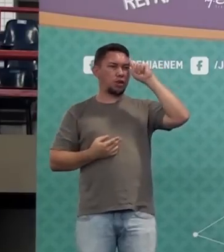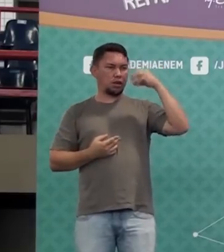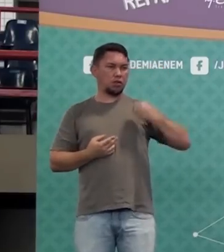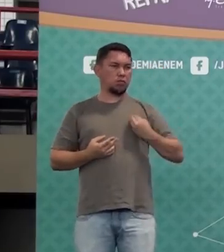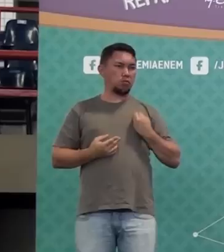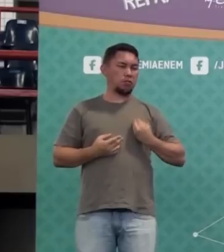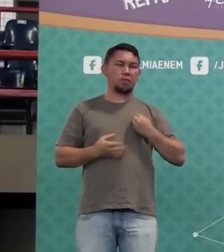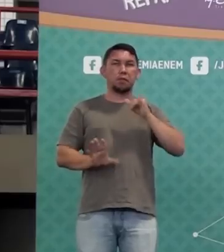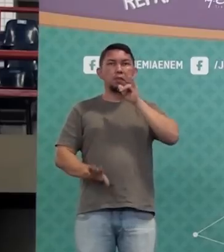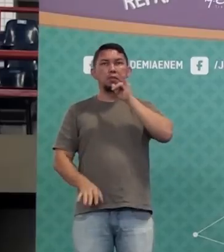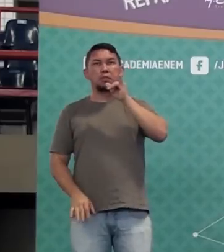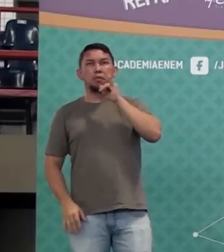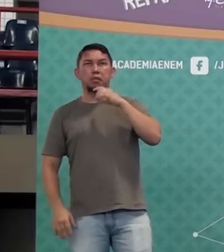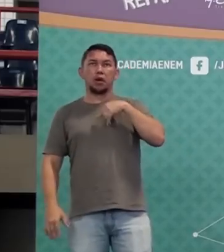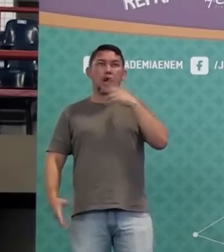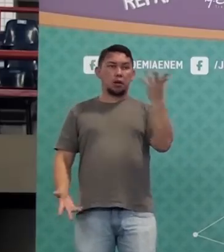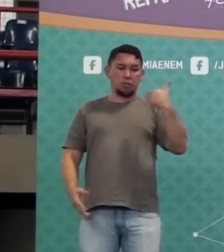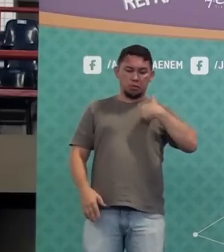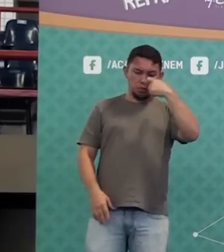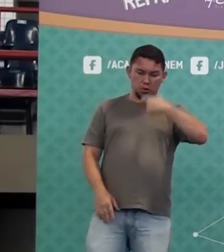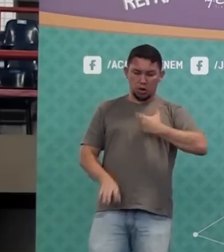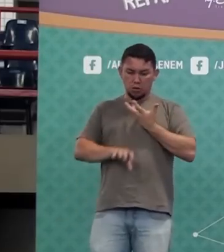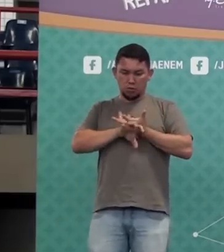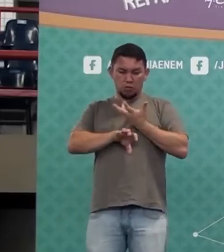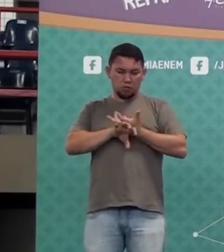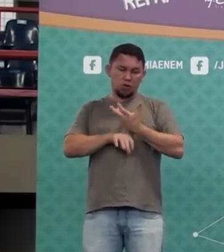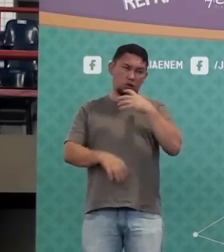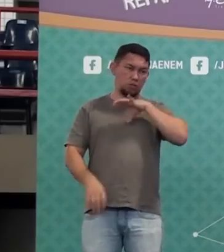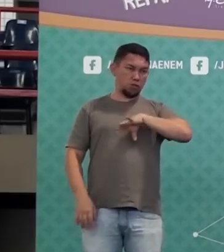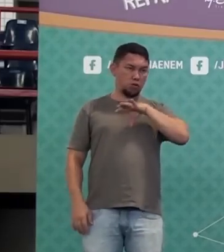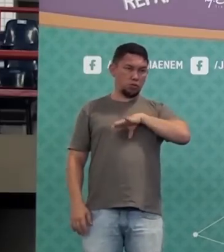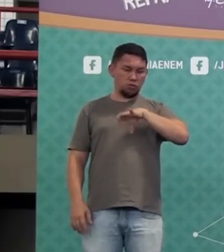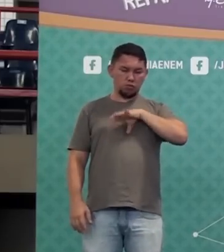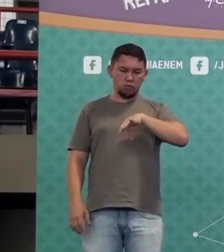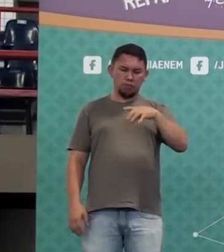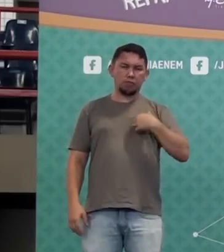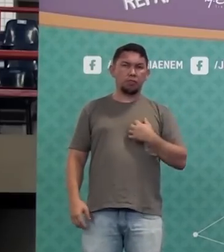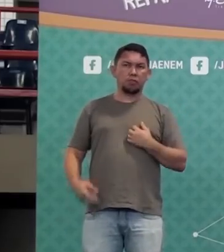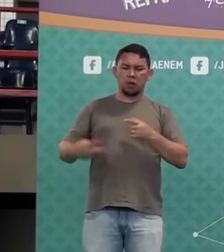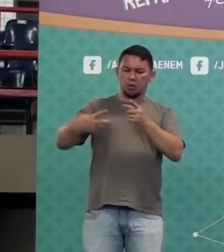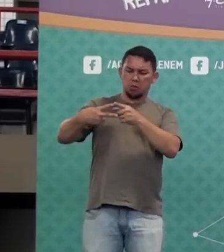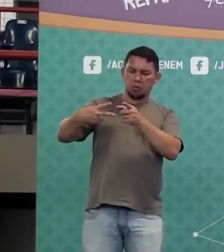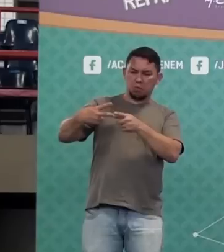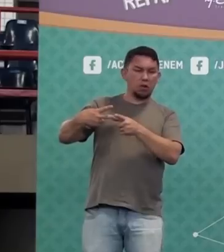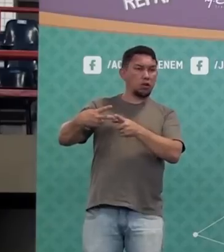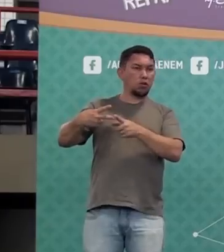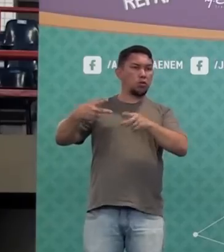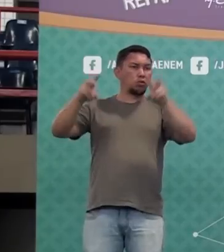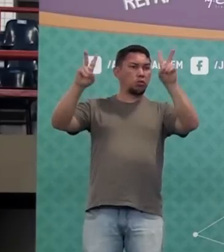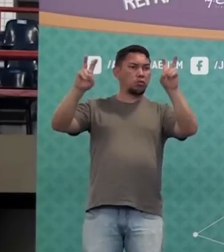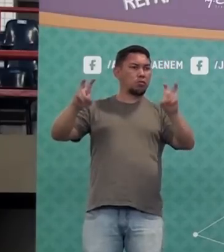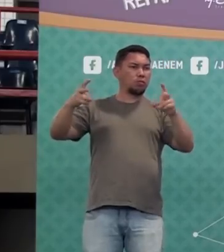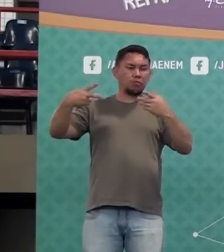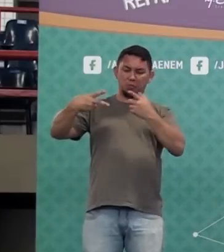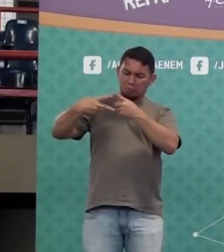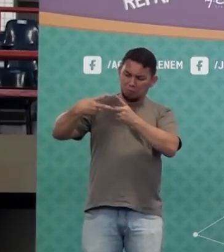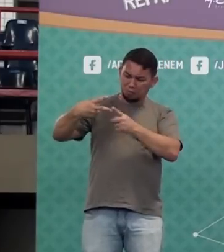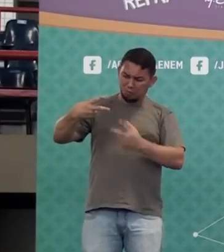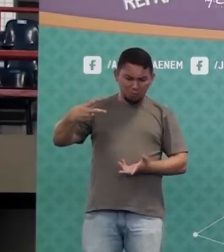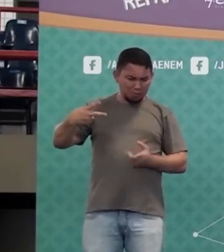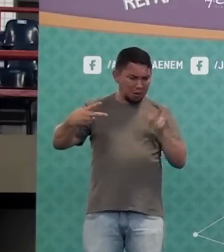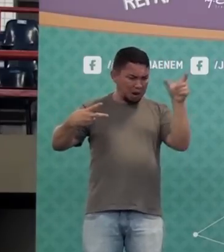dia. Por exemplo, na minha matéria, língua portuguesa, eu posso citar 2 exemplos de assuntos que os